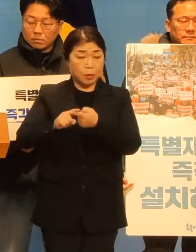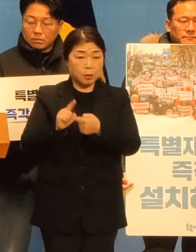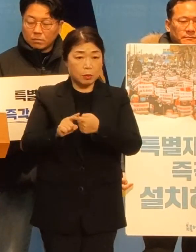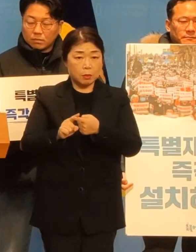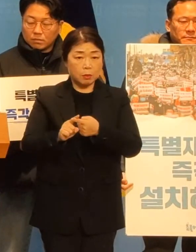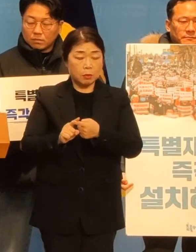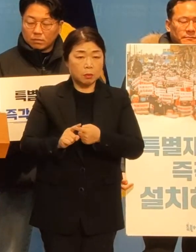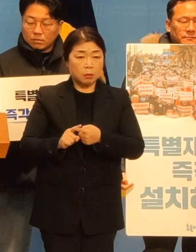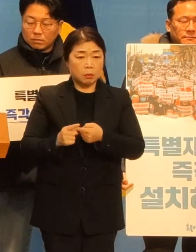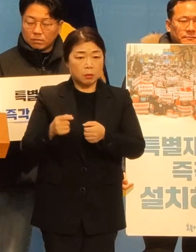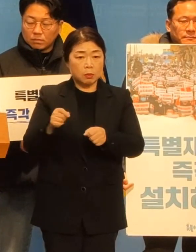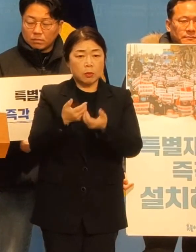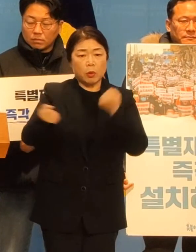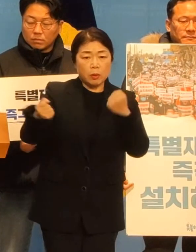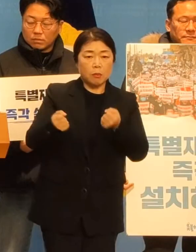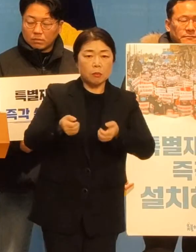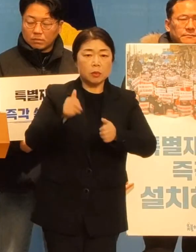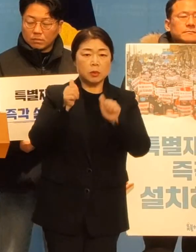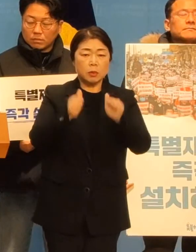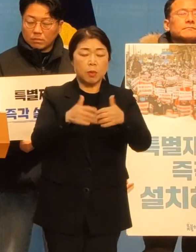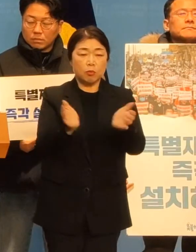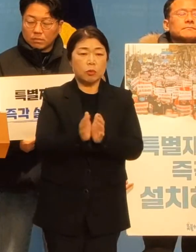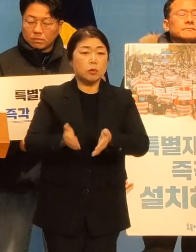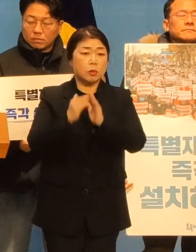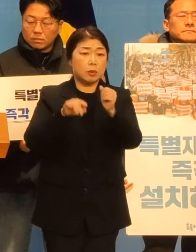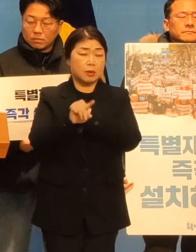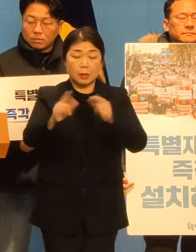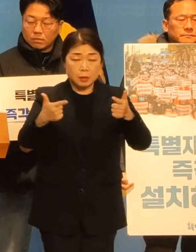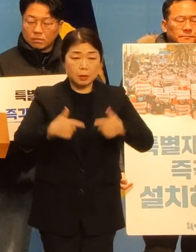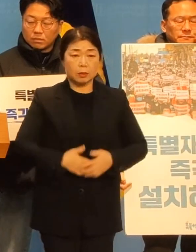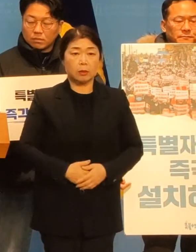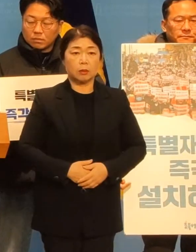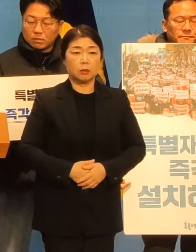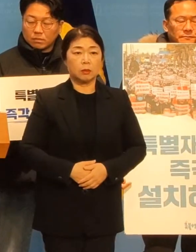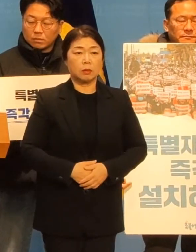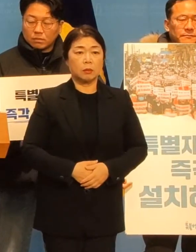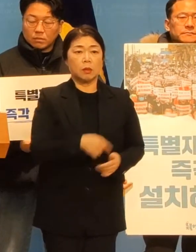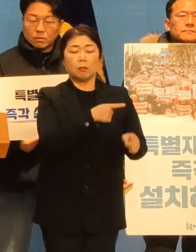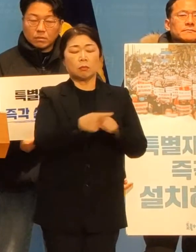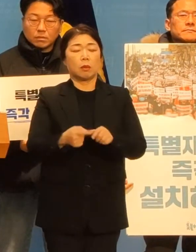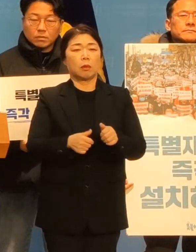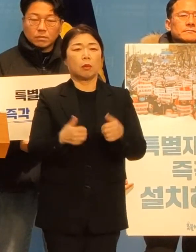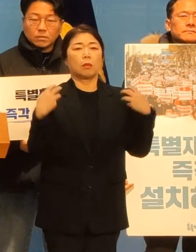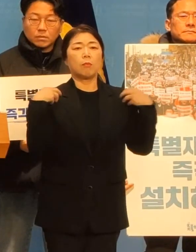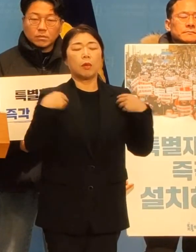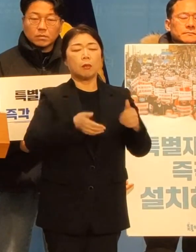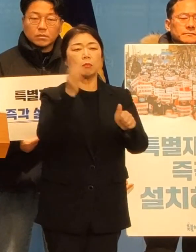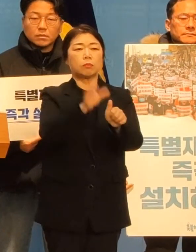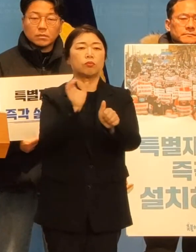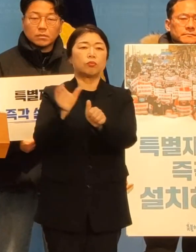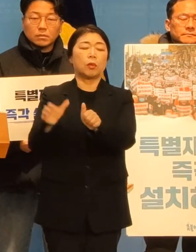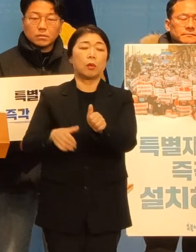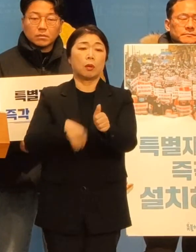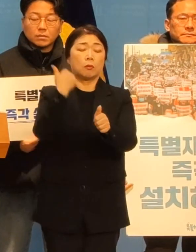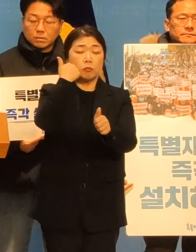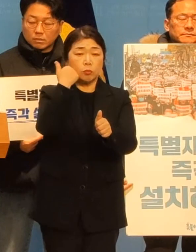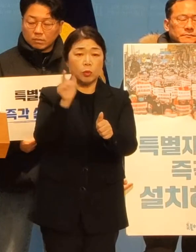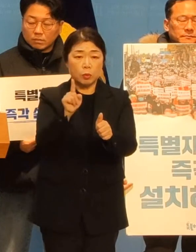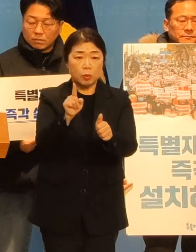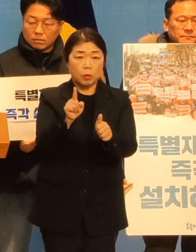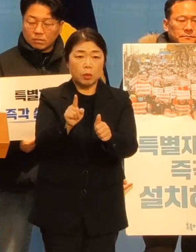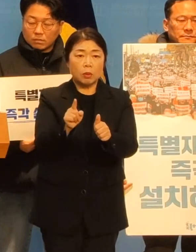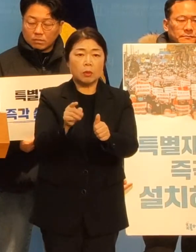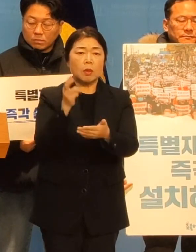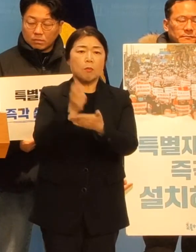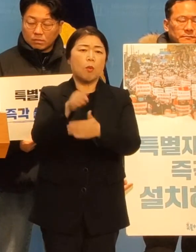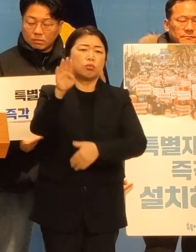하는 것이 아닙니다. 무작위 배당 원칙이라는 게 왜 나왔습니까? 사실은 사법부가